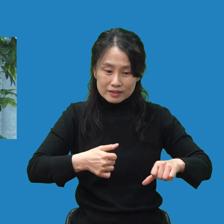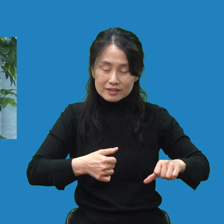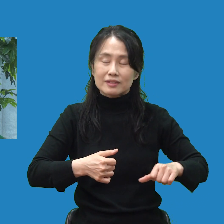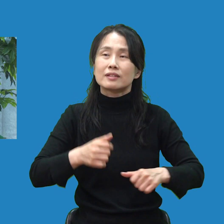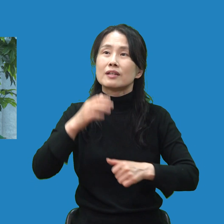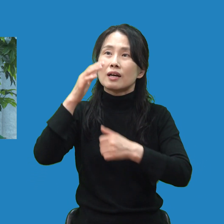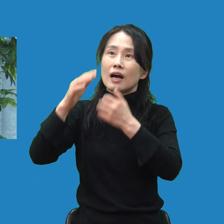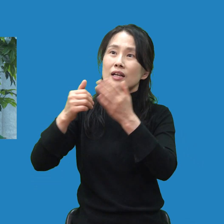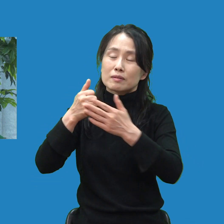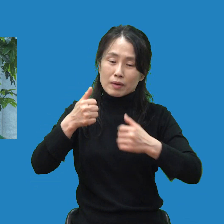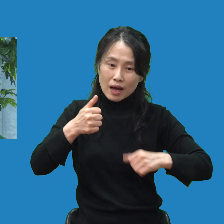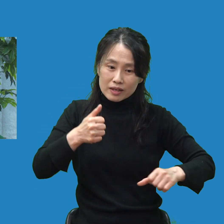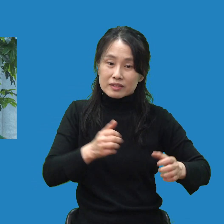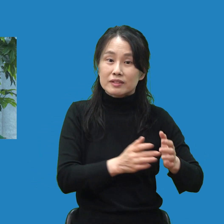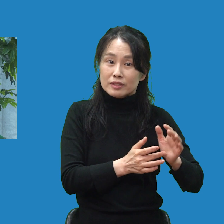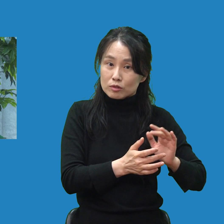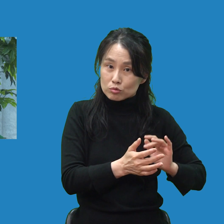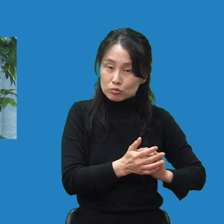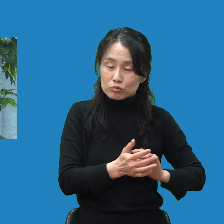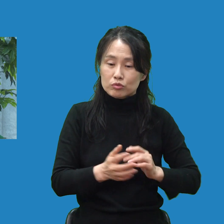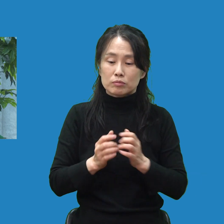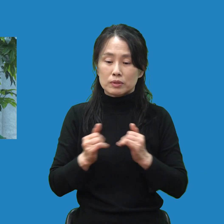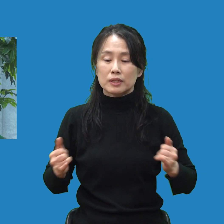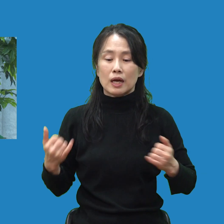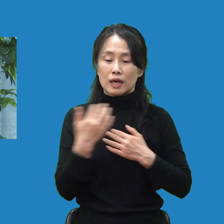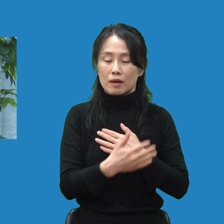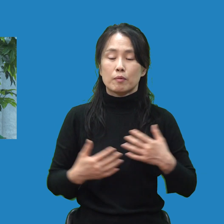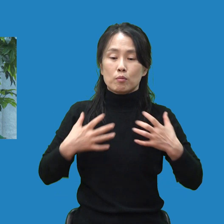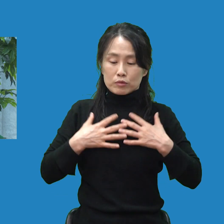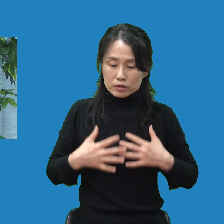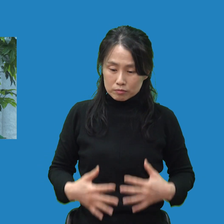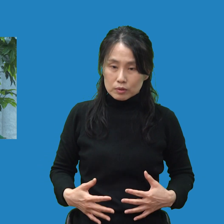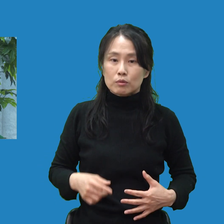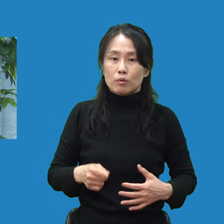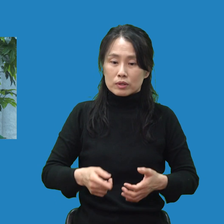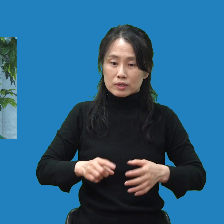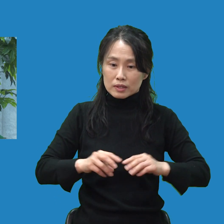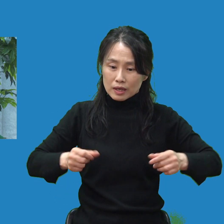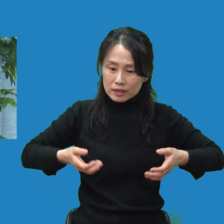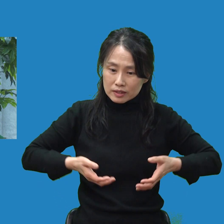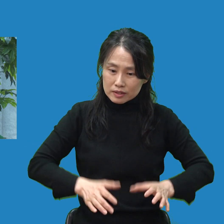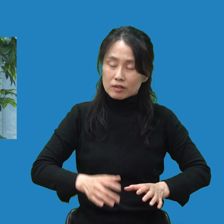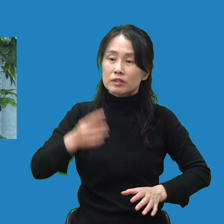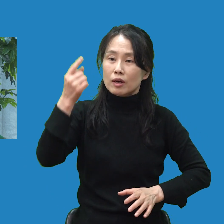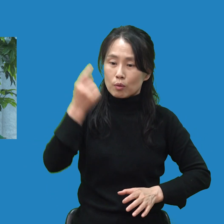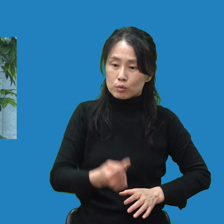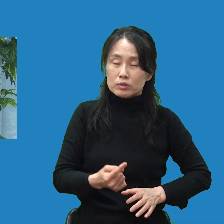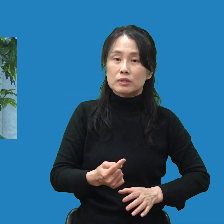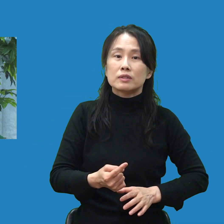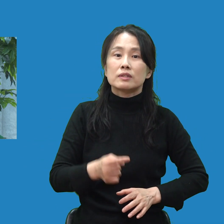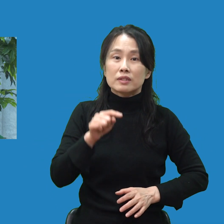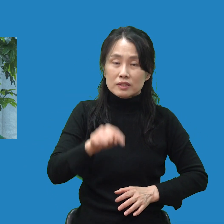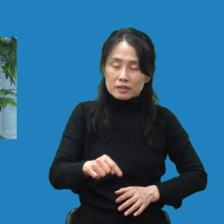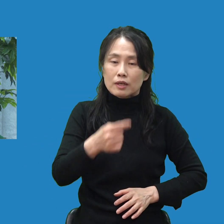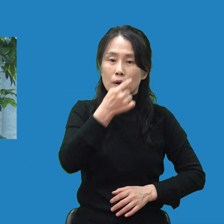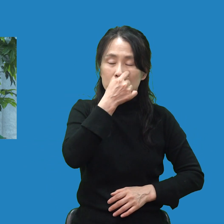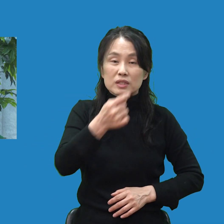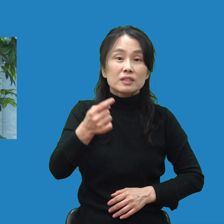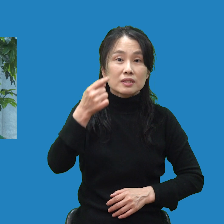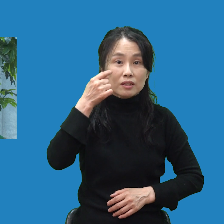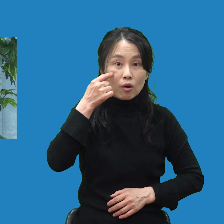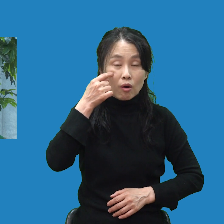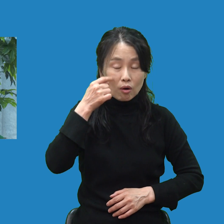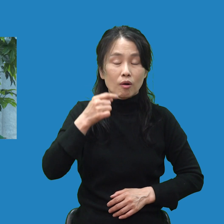하나님이신 예수님이 인간의 몸을 입고 이 땅에 오신 그 사건이 표적이에요.